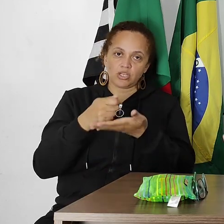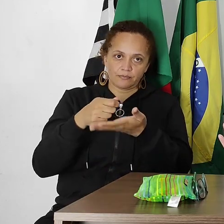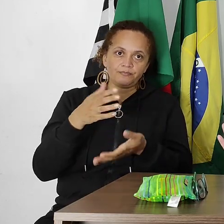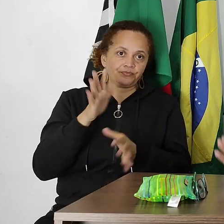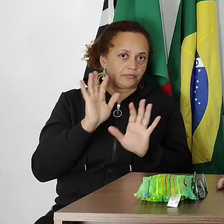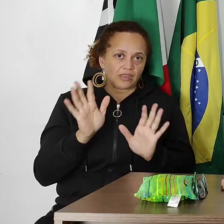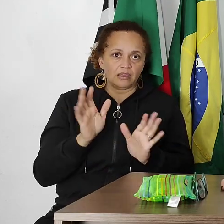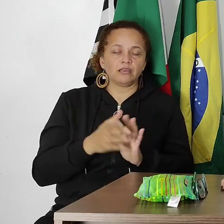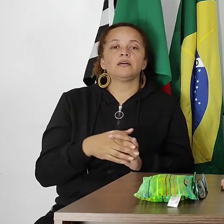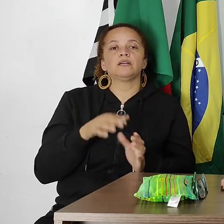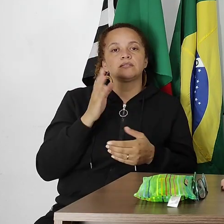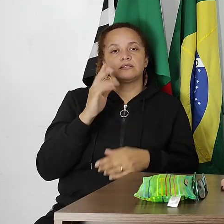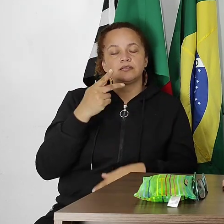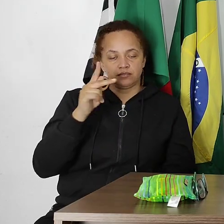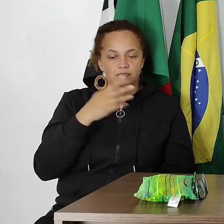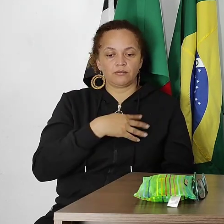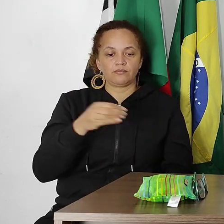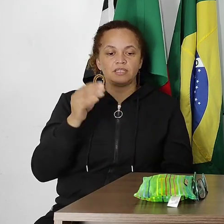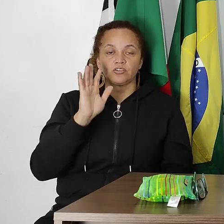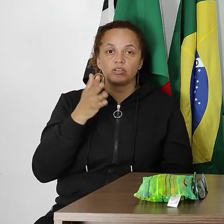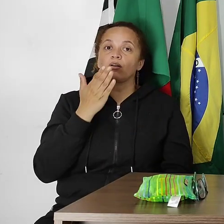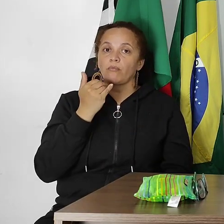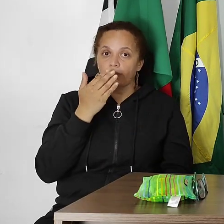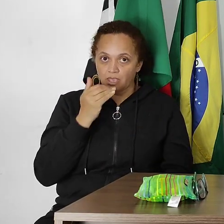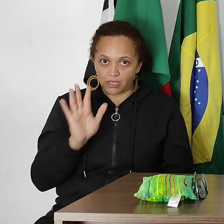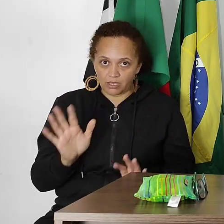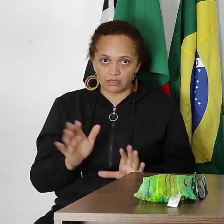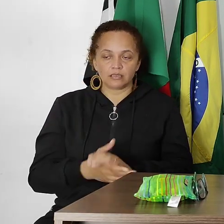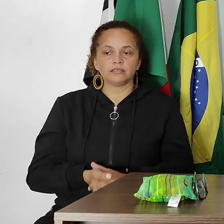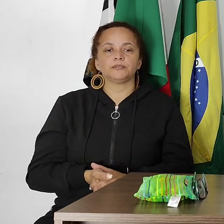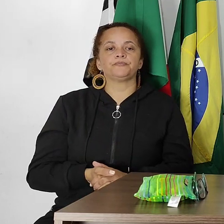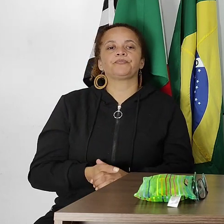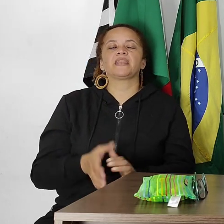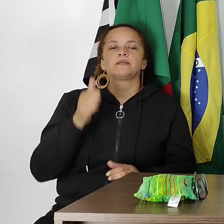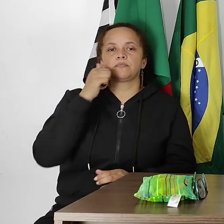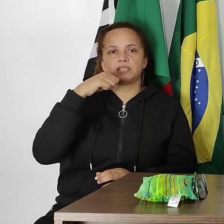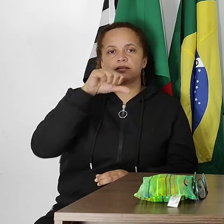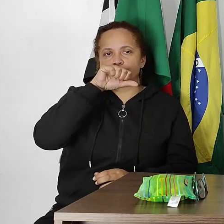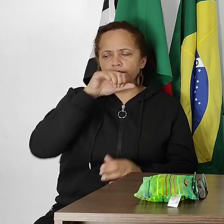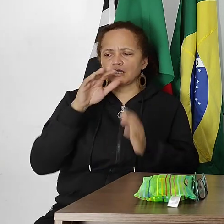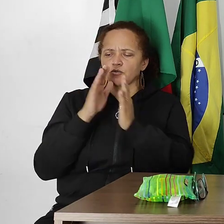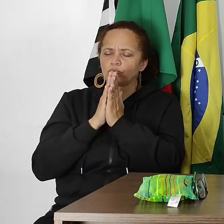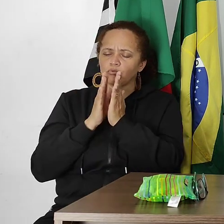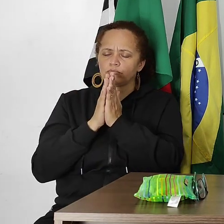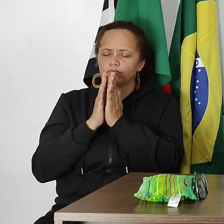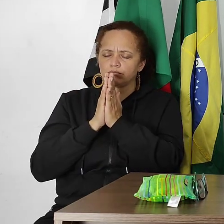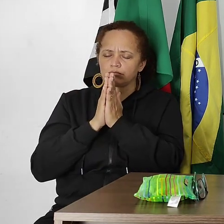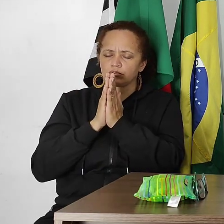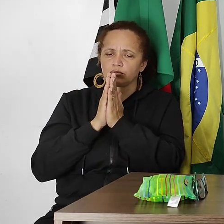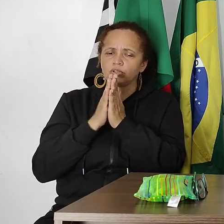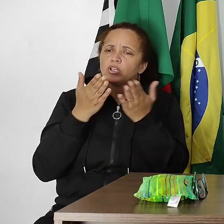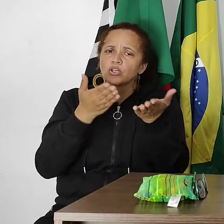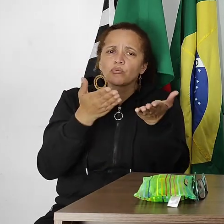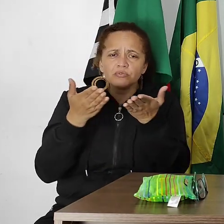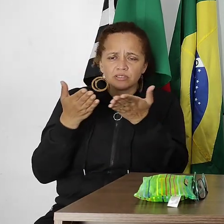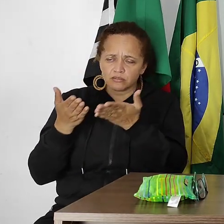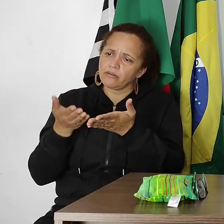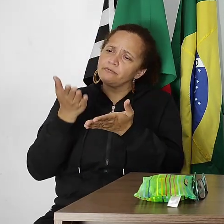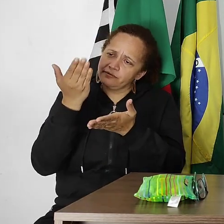então fique em paz. Mas aí orou por mim, né? Fez um convite para mim vir para a